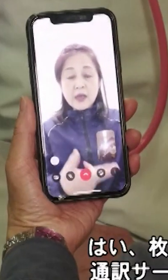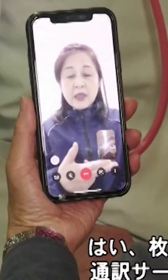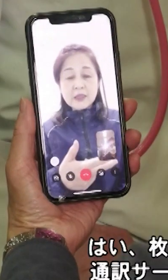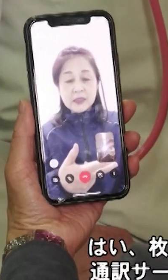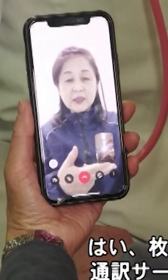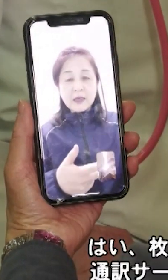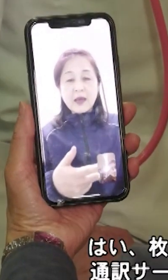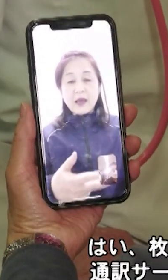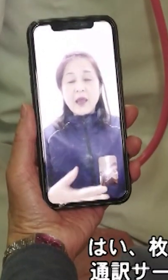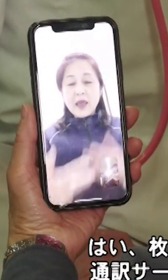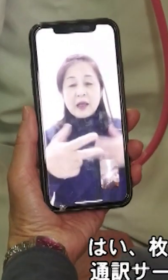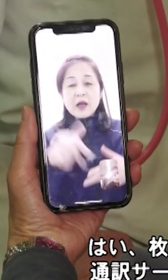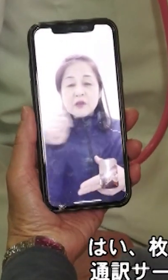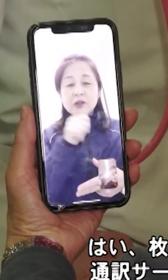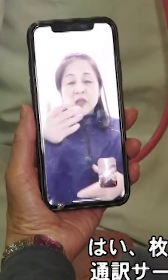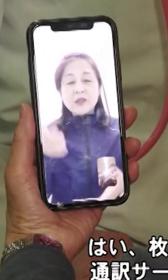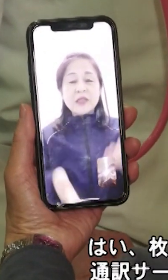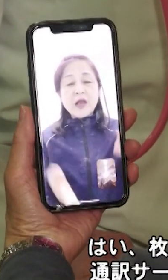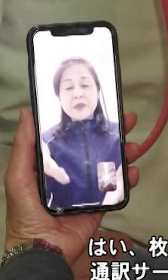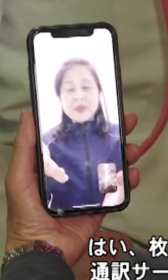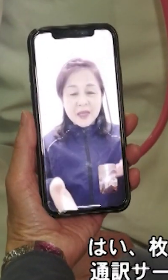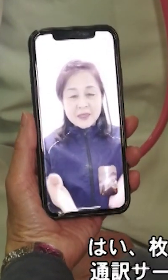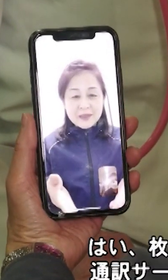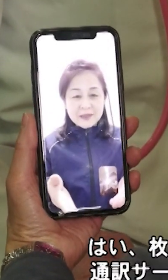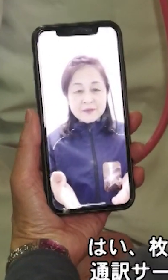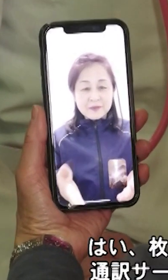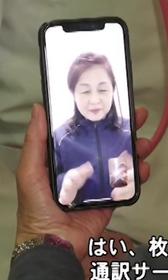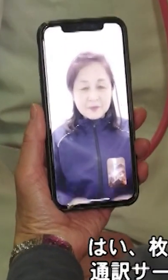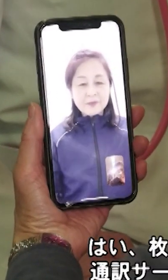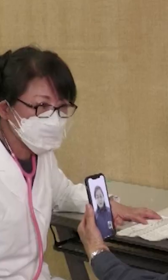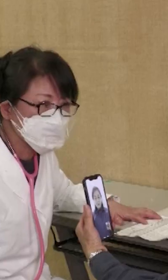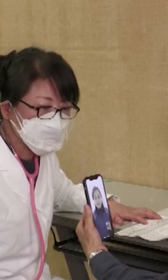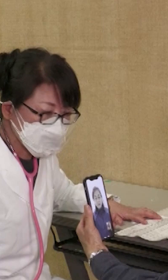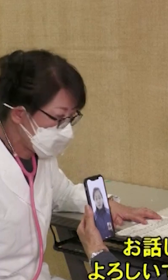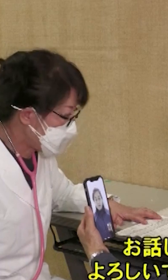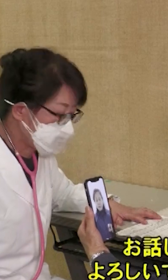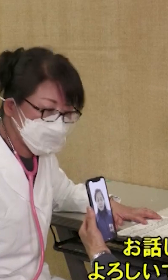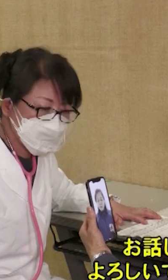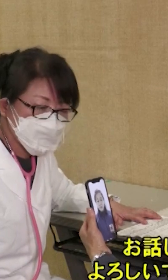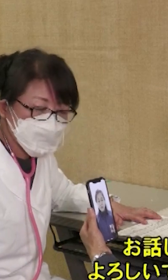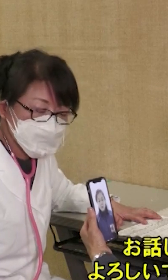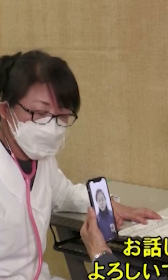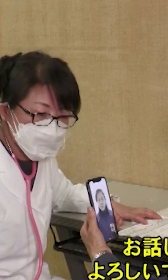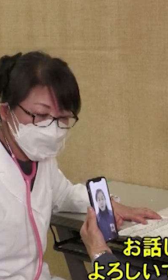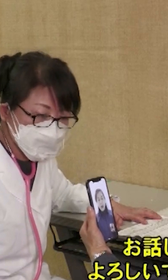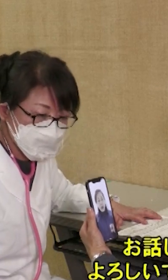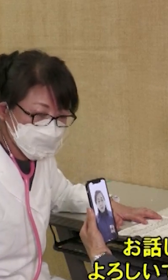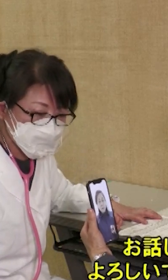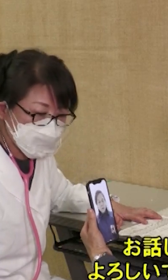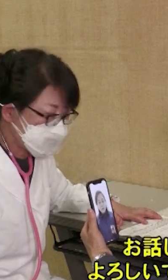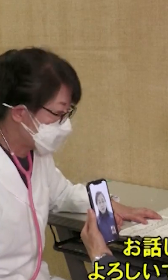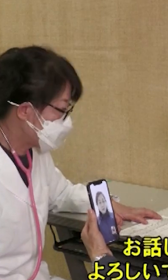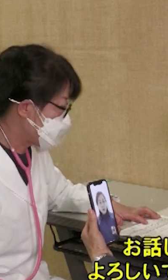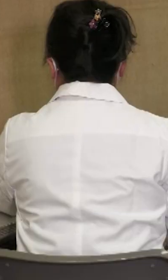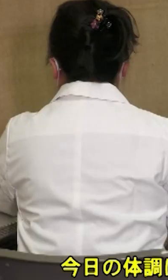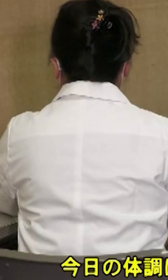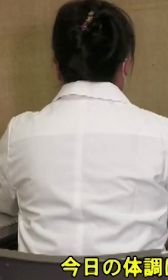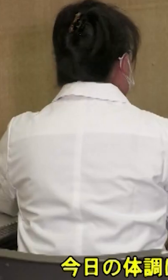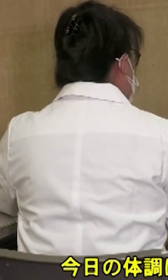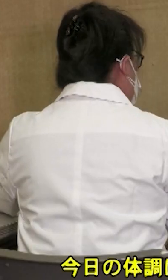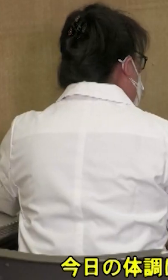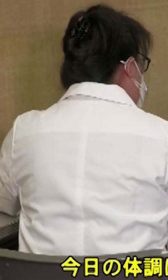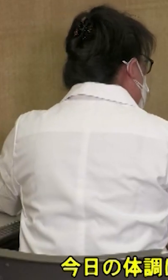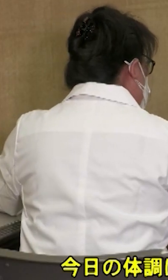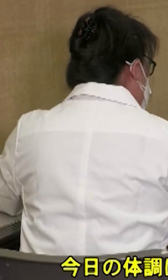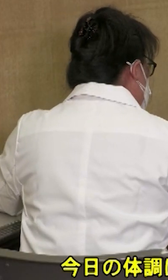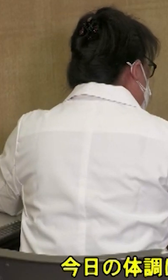はい、平田市遠隔通訳サービスです。 あ、お話ししてよろしいでしょうか？